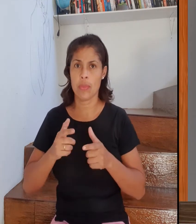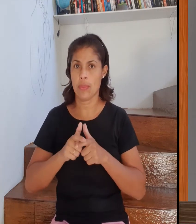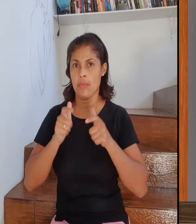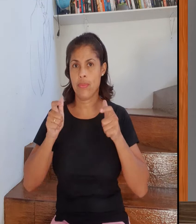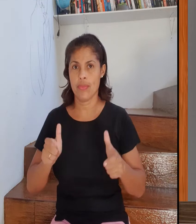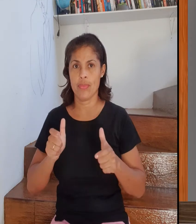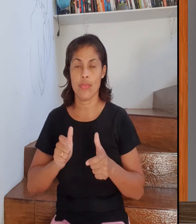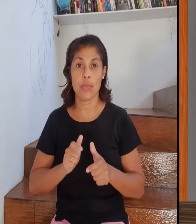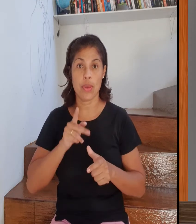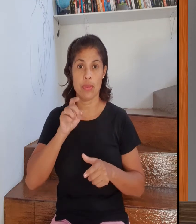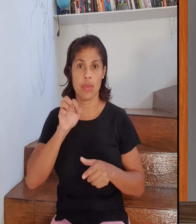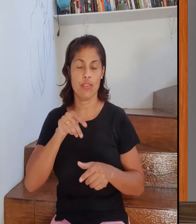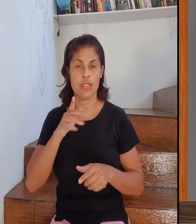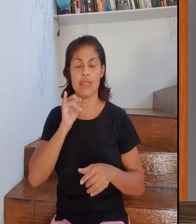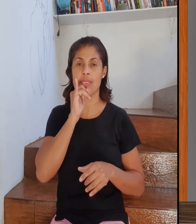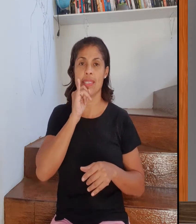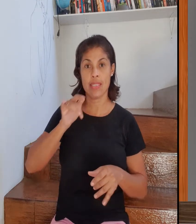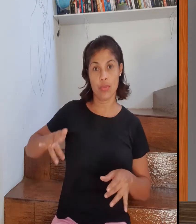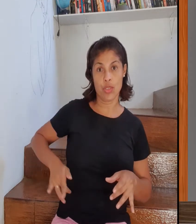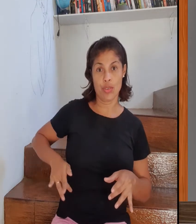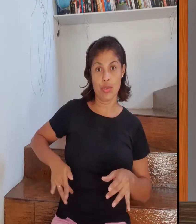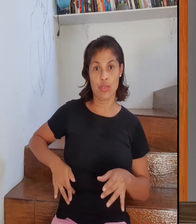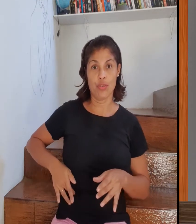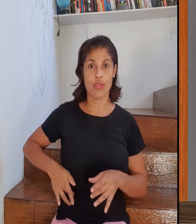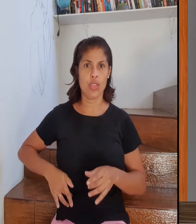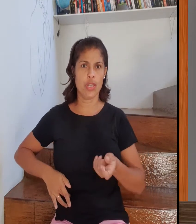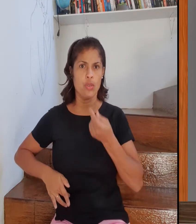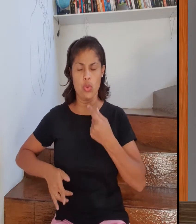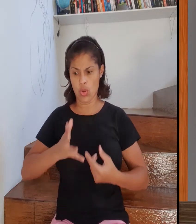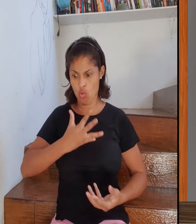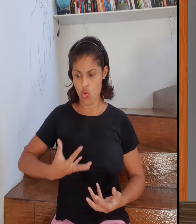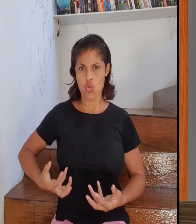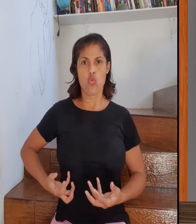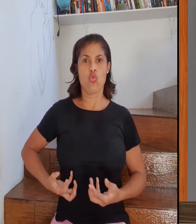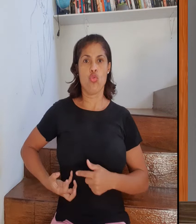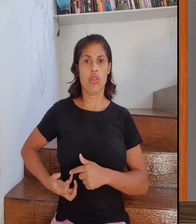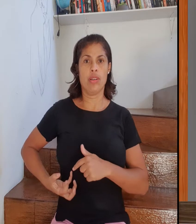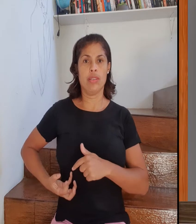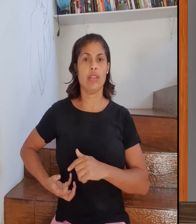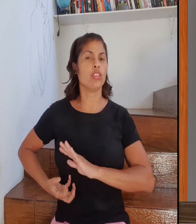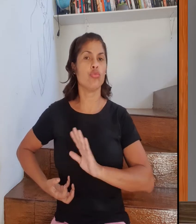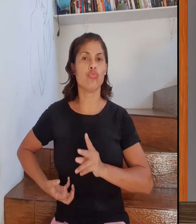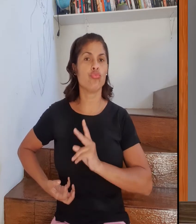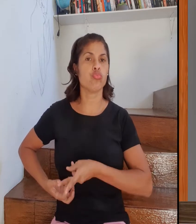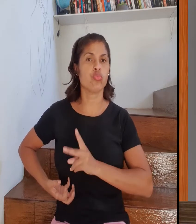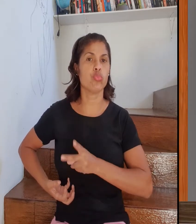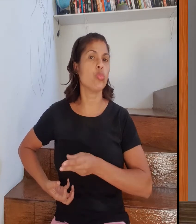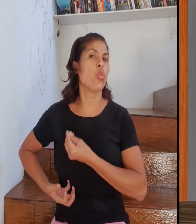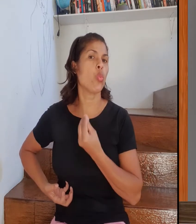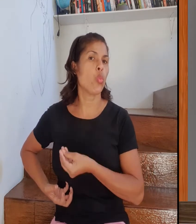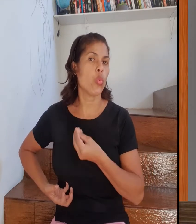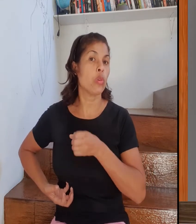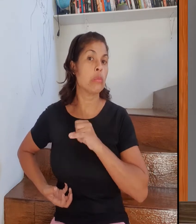perfusão sanguínea, como o fígado, recebem maior quantidade do fármaco, mas o fármaco somente permanecerá no